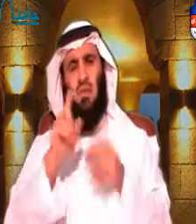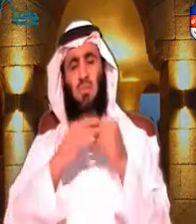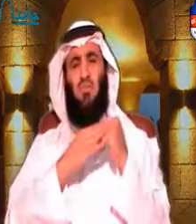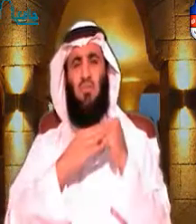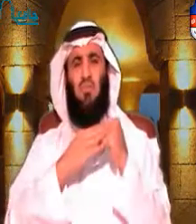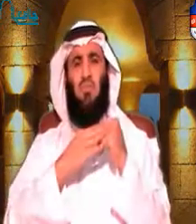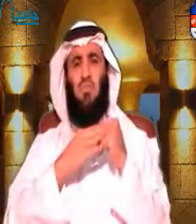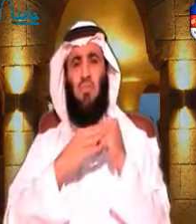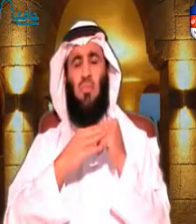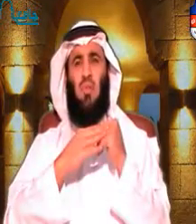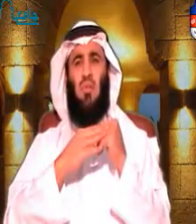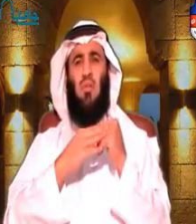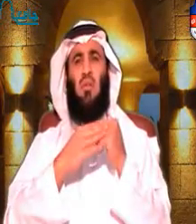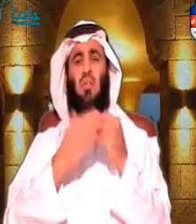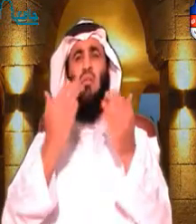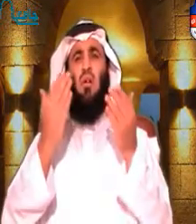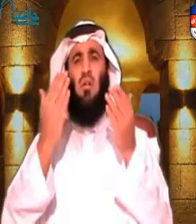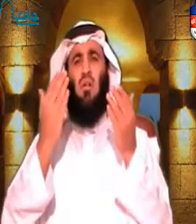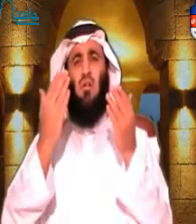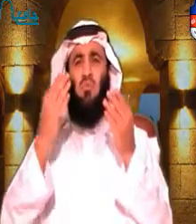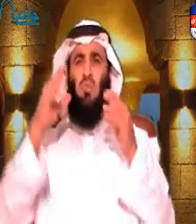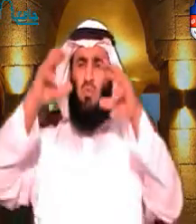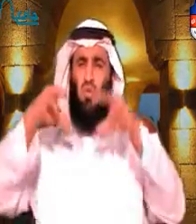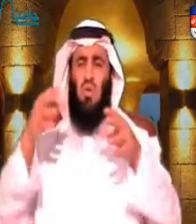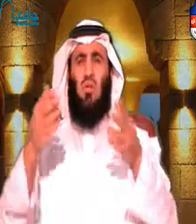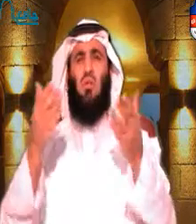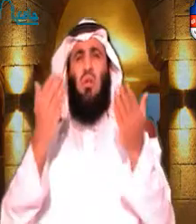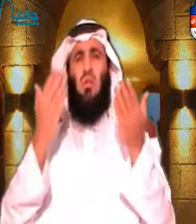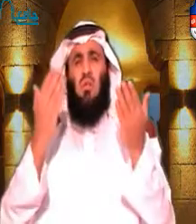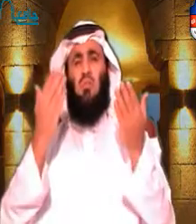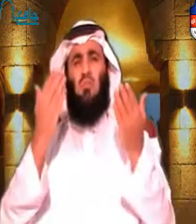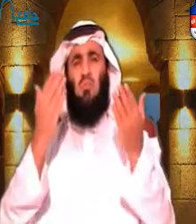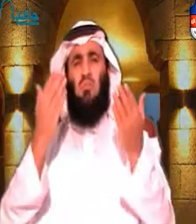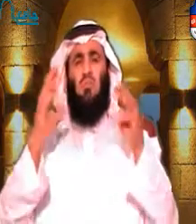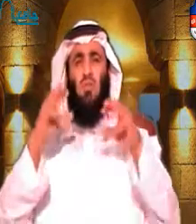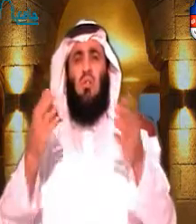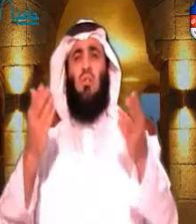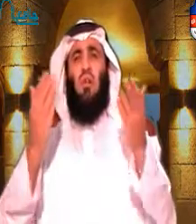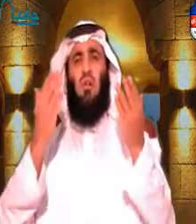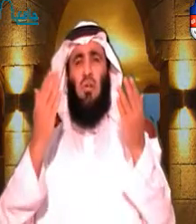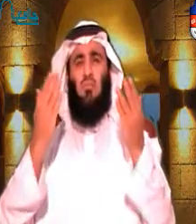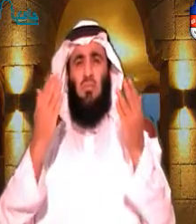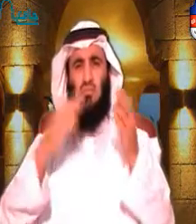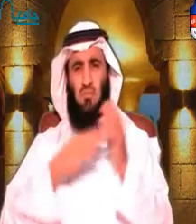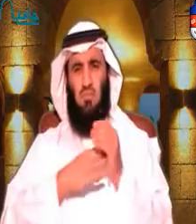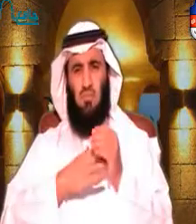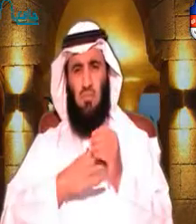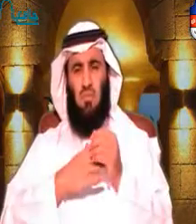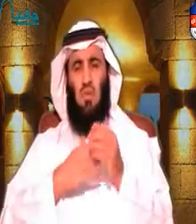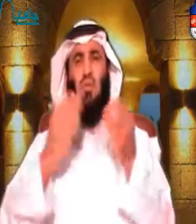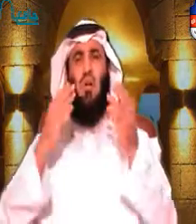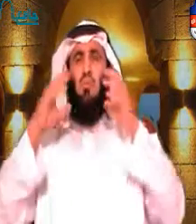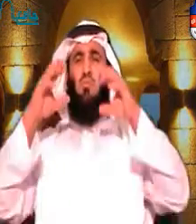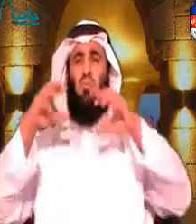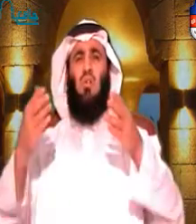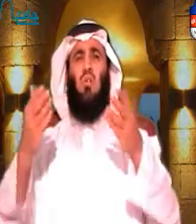الجلال والإكرام. اللهم أغثنا، اللهم أغثنا، اللهم أغثنا. اللهم